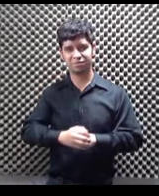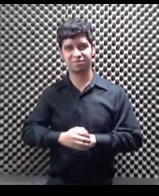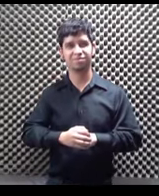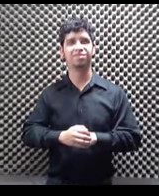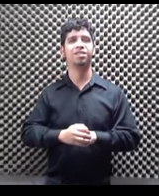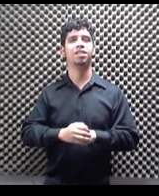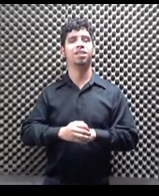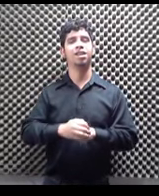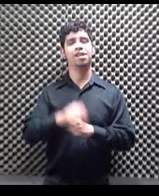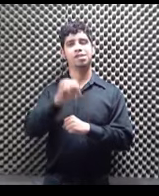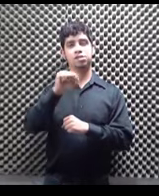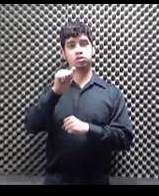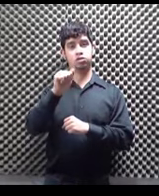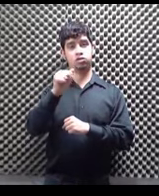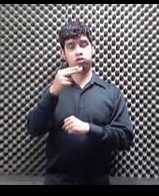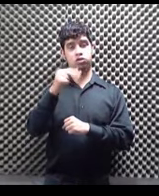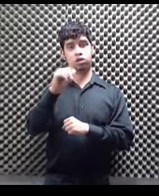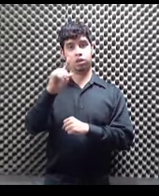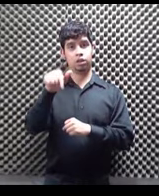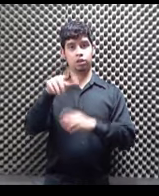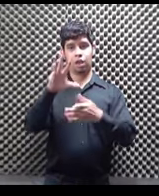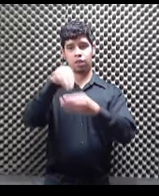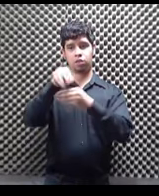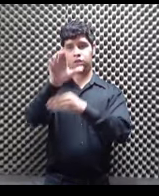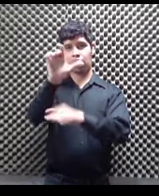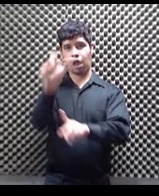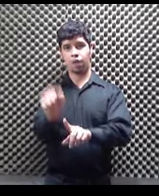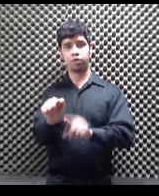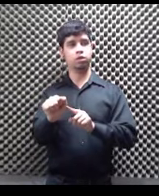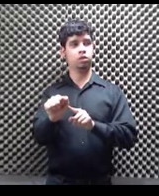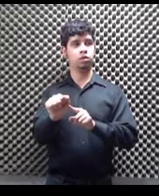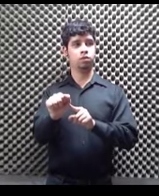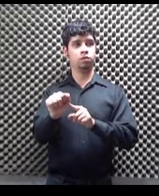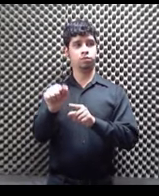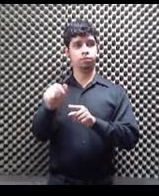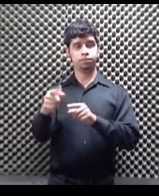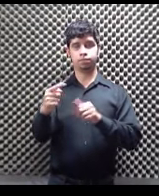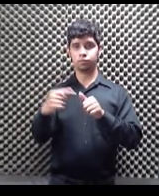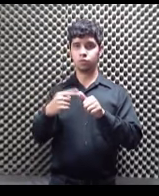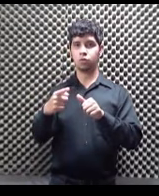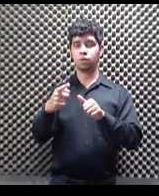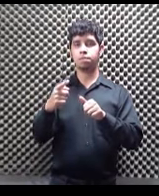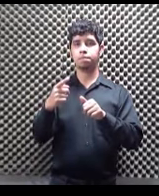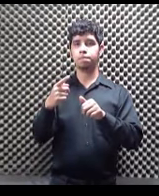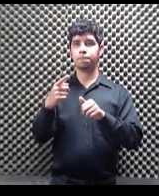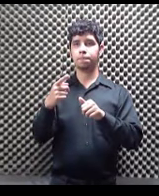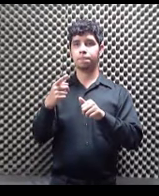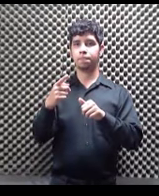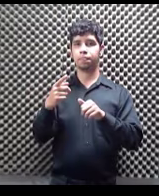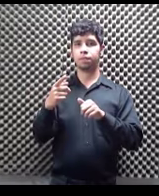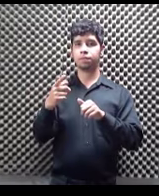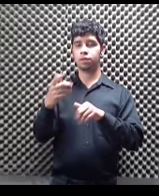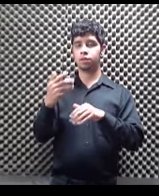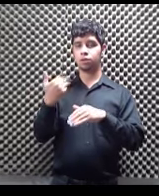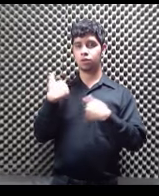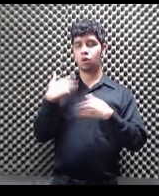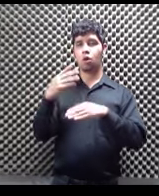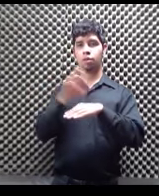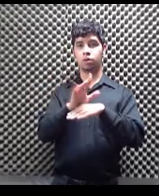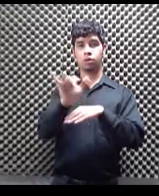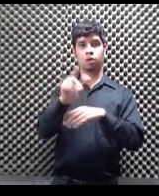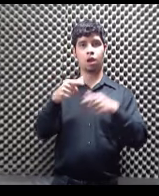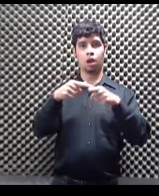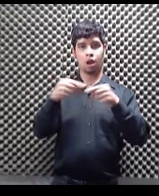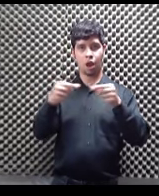¡Hello! Chat en África. Sí, pero de África. Hemos, de India. Es otro de los países de los que hemos tenido películas.